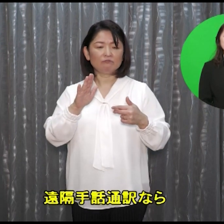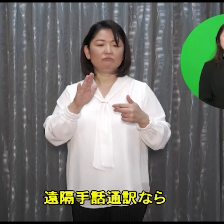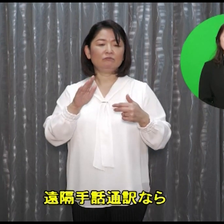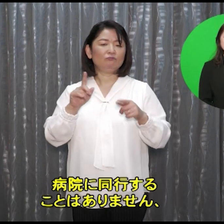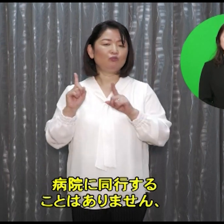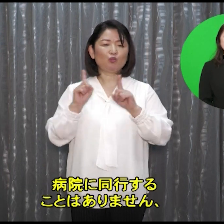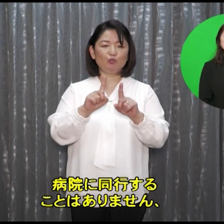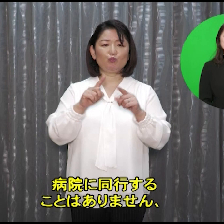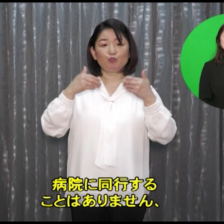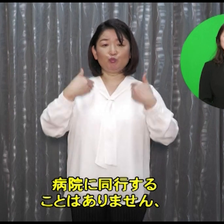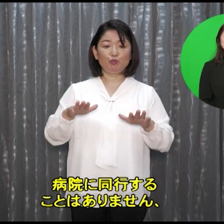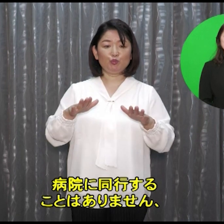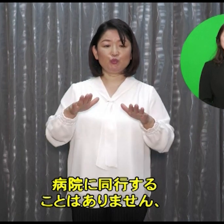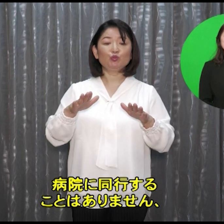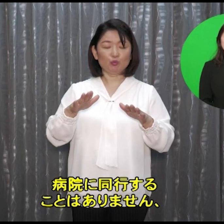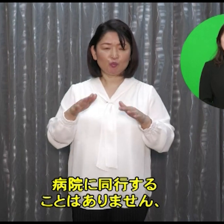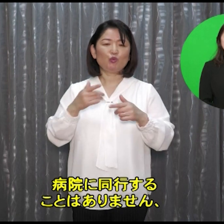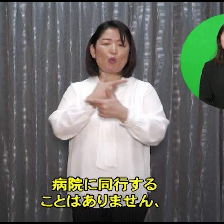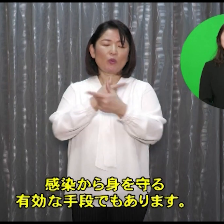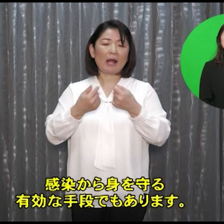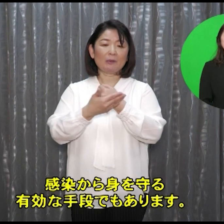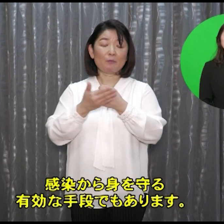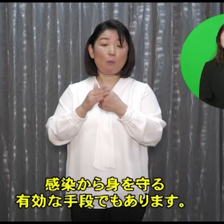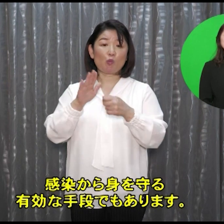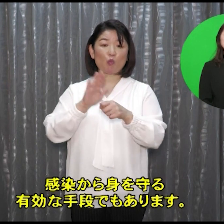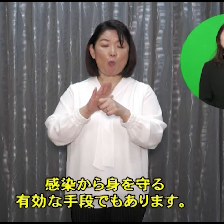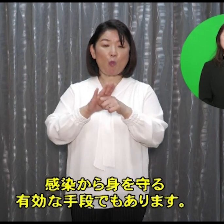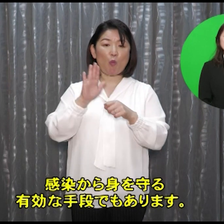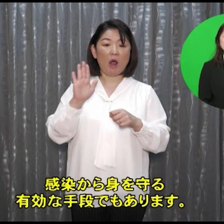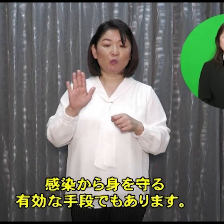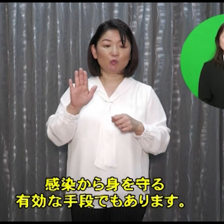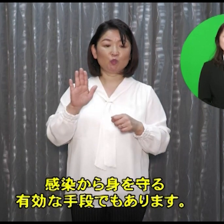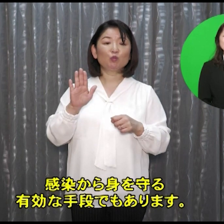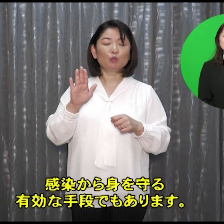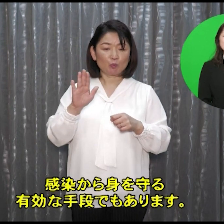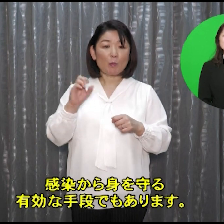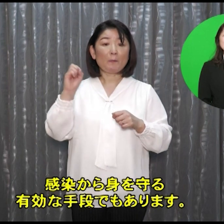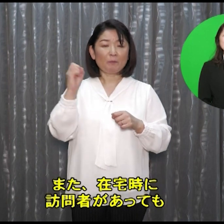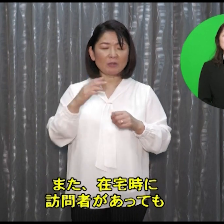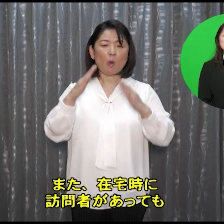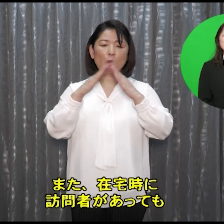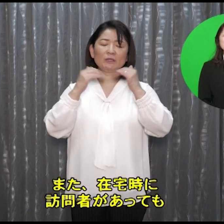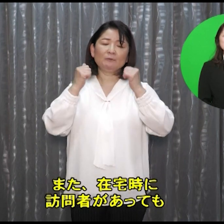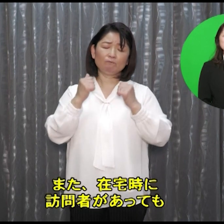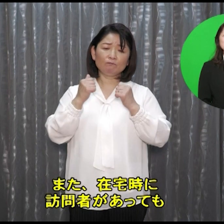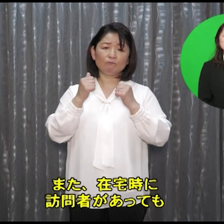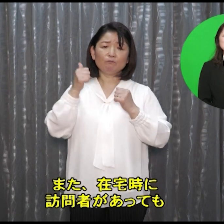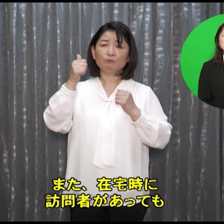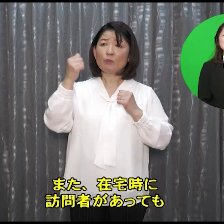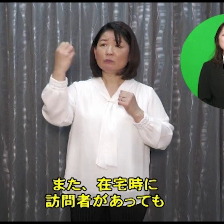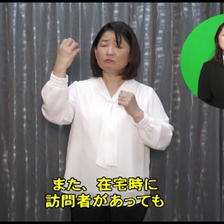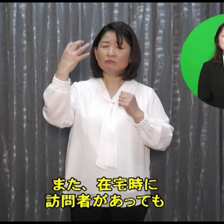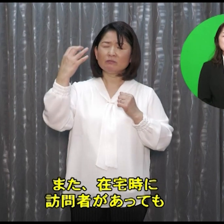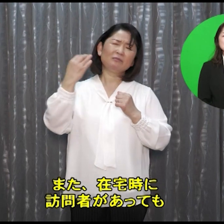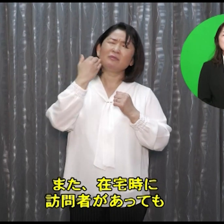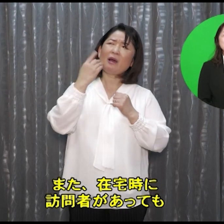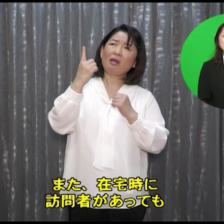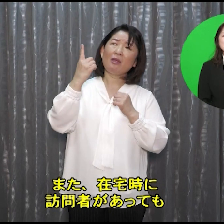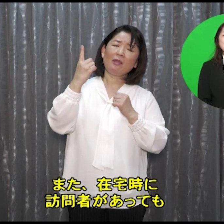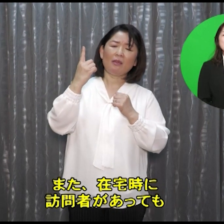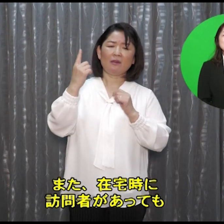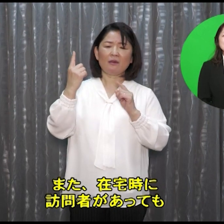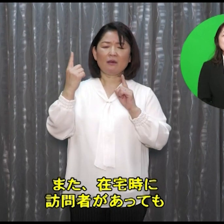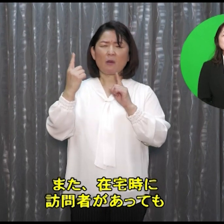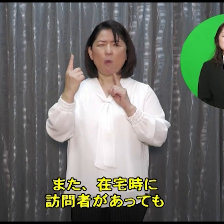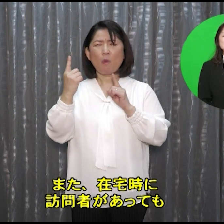ても、遠隔手話通訳なら病院に同行することはありません。感染から身を守る有効な手段でもあります。